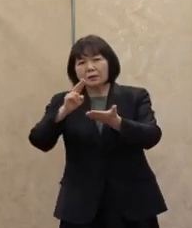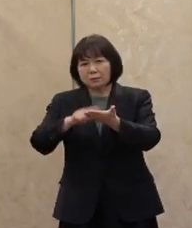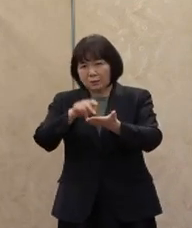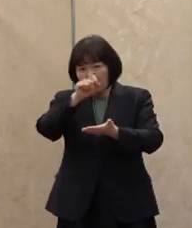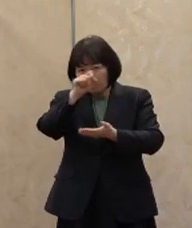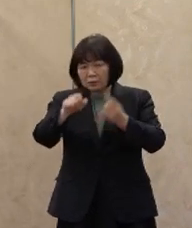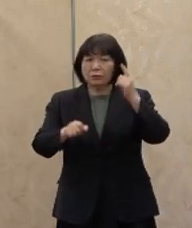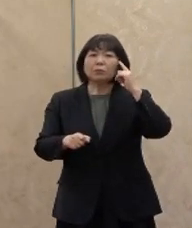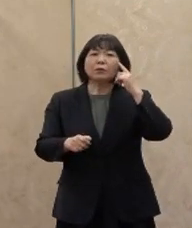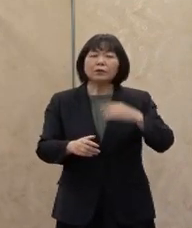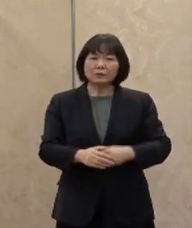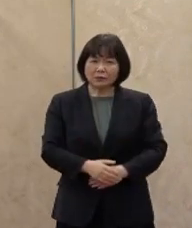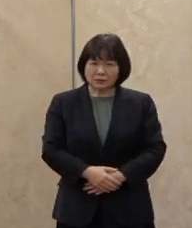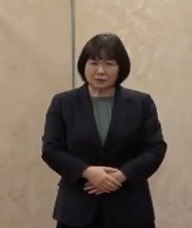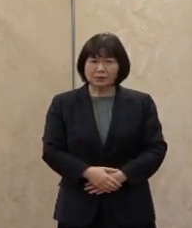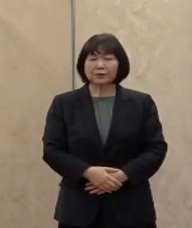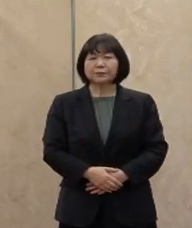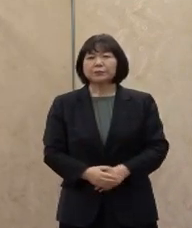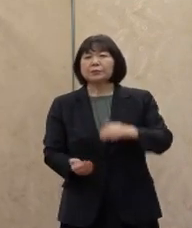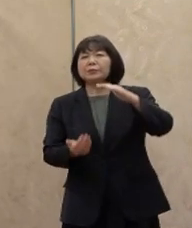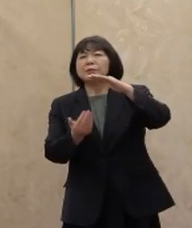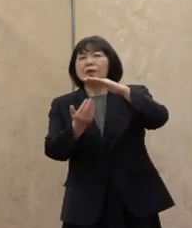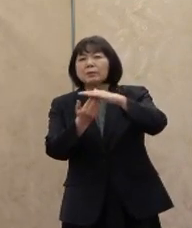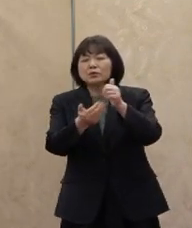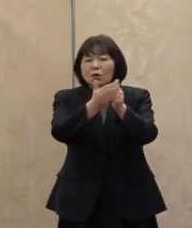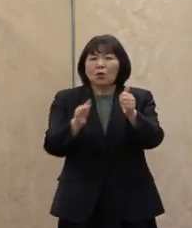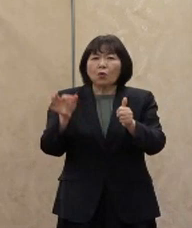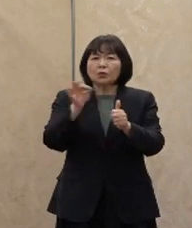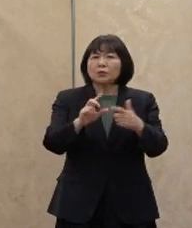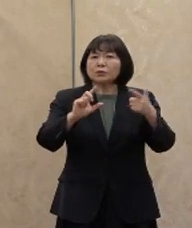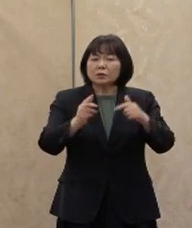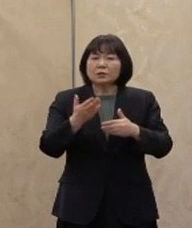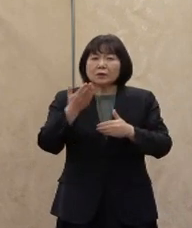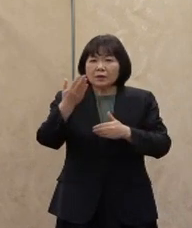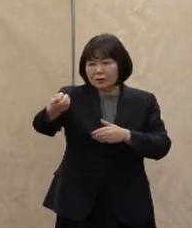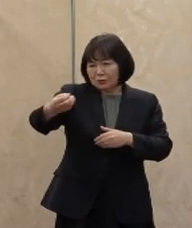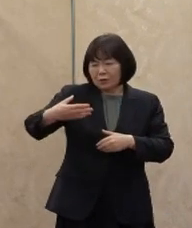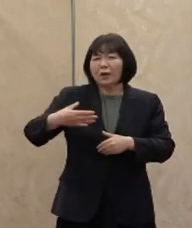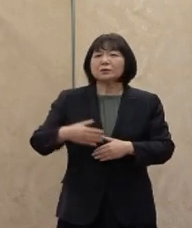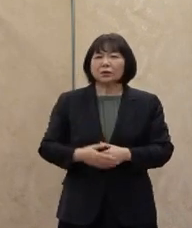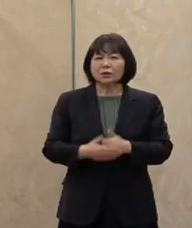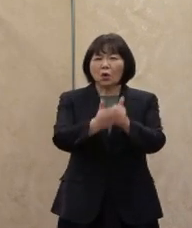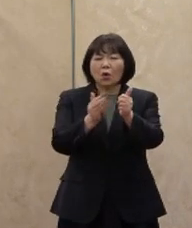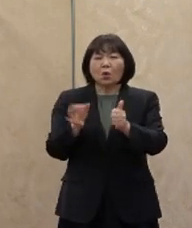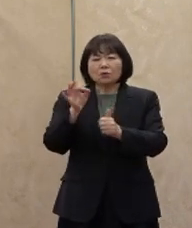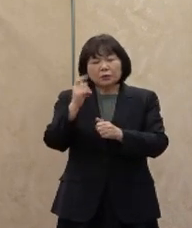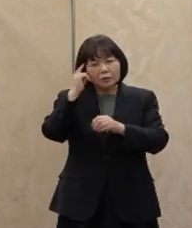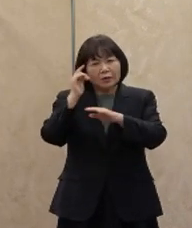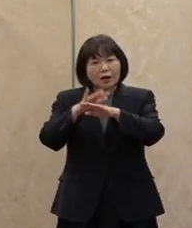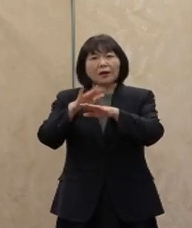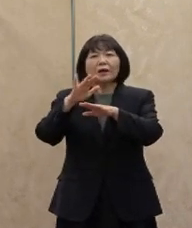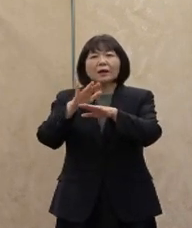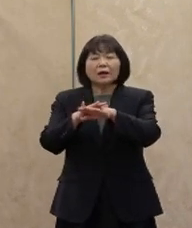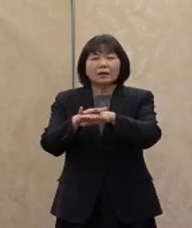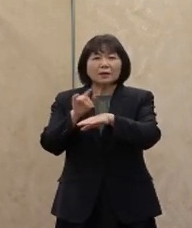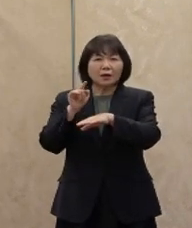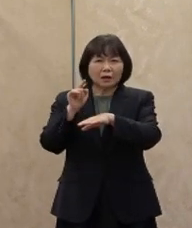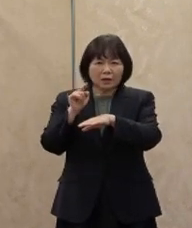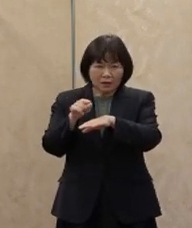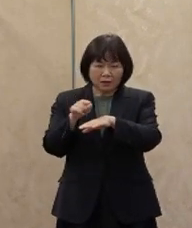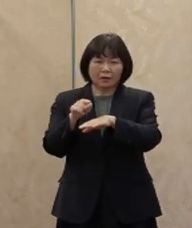です、で、てっぺんつけたらそれ保証じゃないじゃないかと言われるかもしれないけども、でも保証という概念の中でやっぱりその